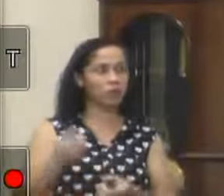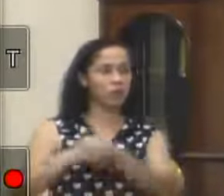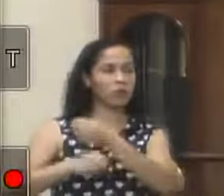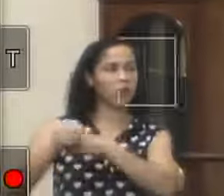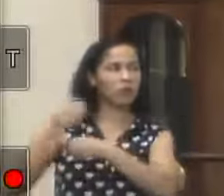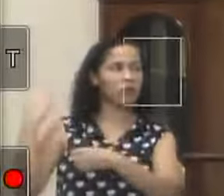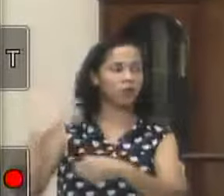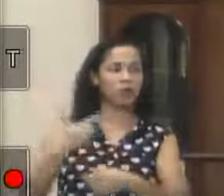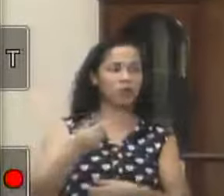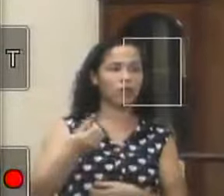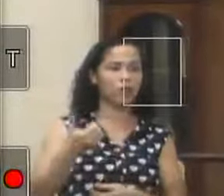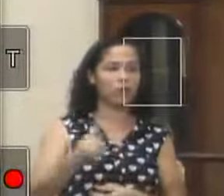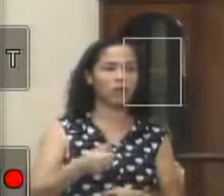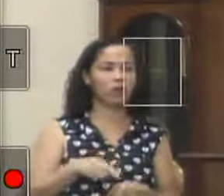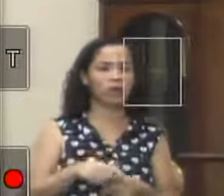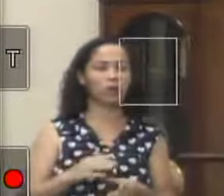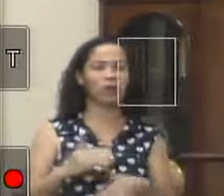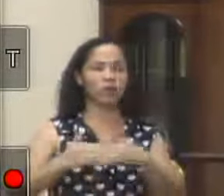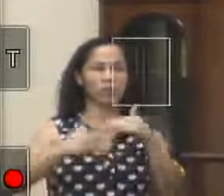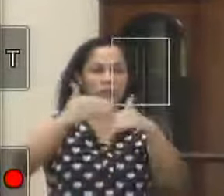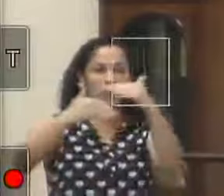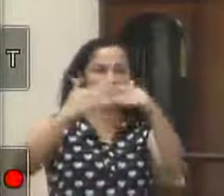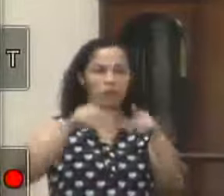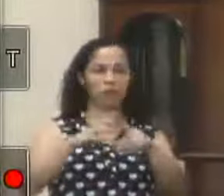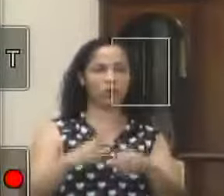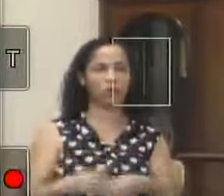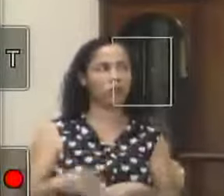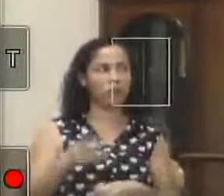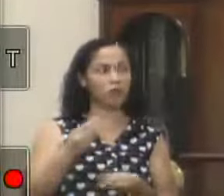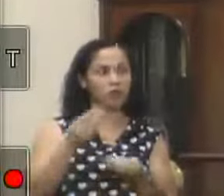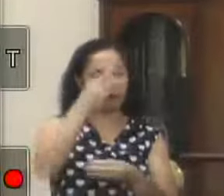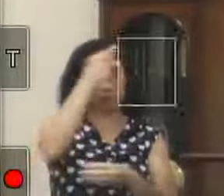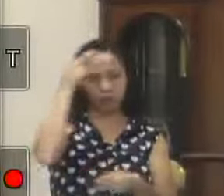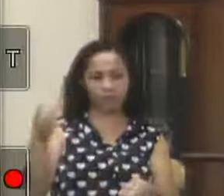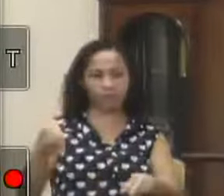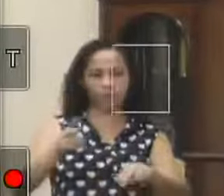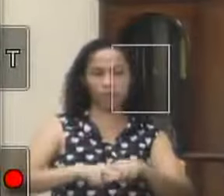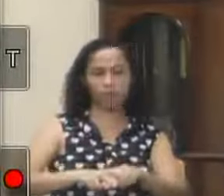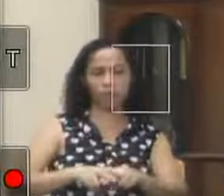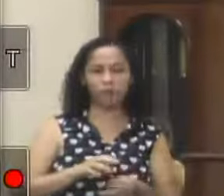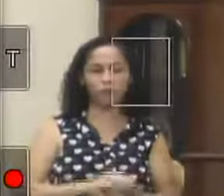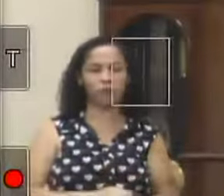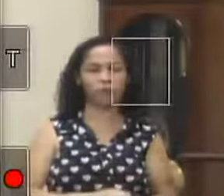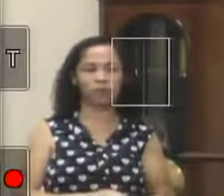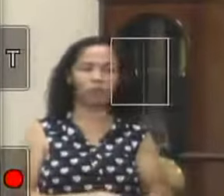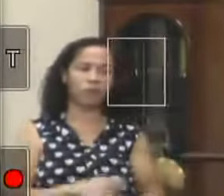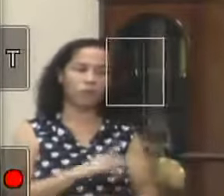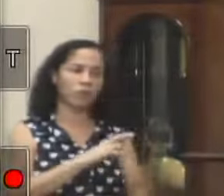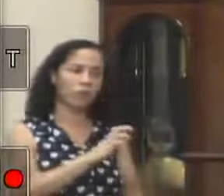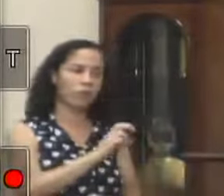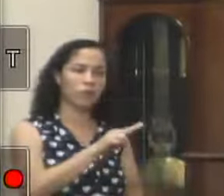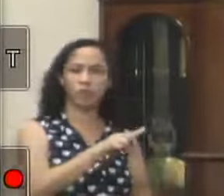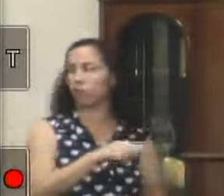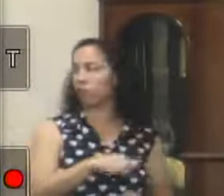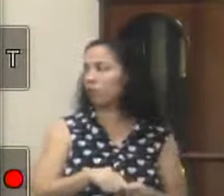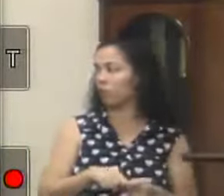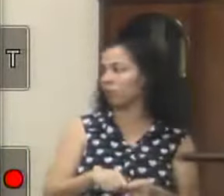algumas decisões vêm sendo tomadas e quem está sendo aí os pacientes e os réus, né, que estão